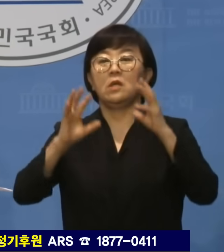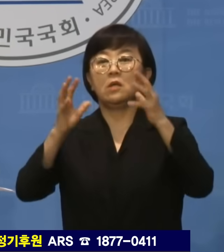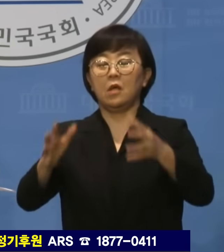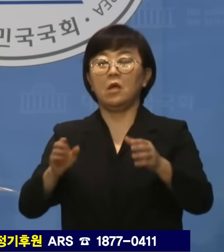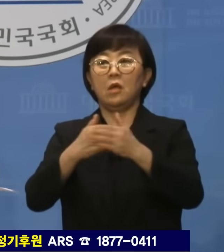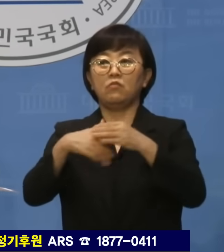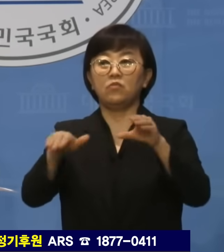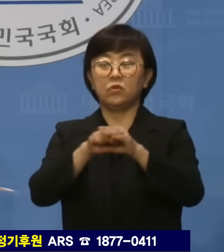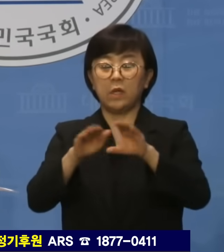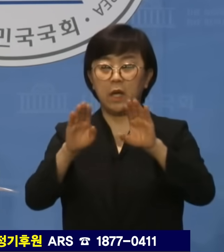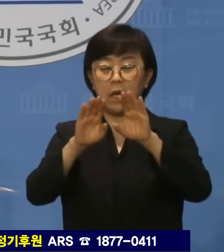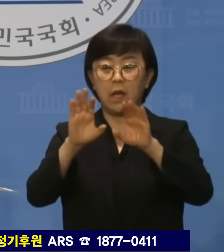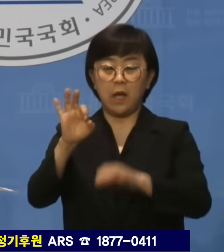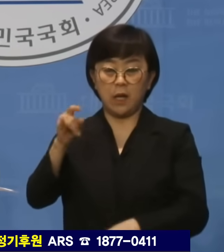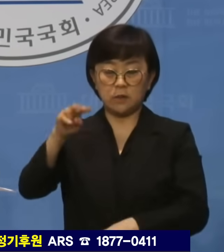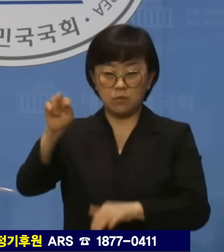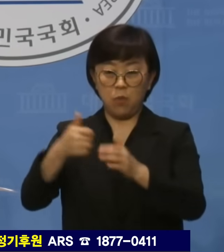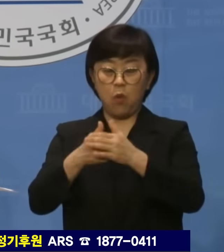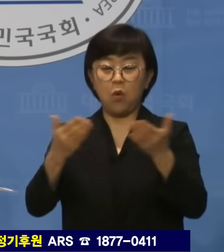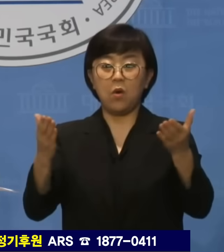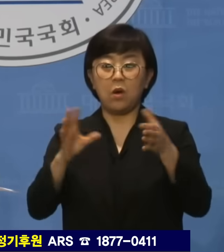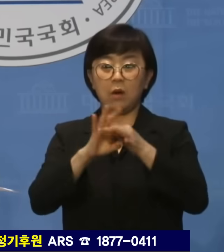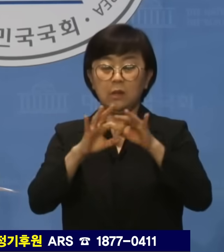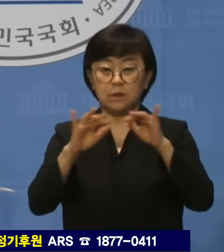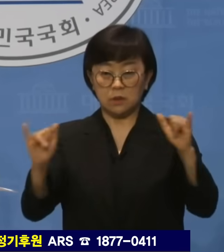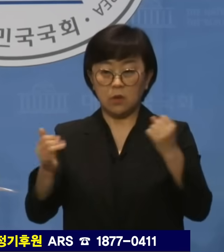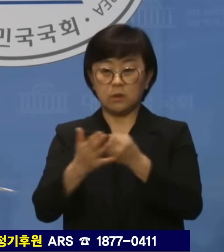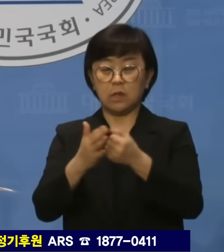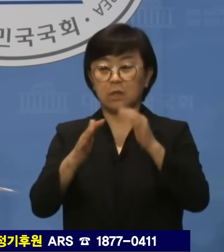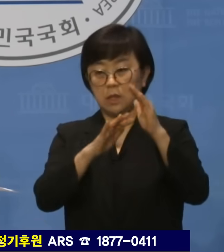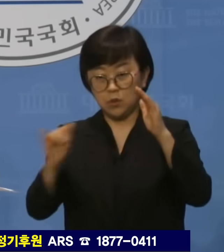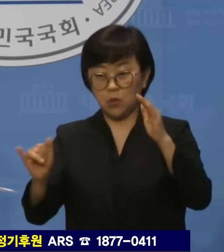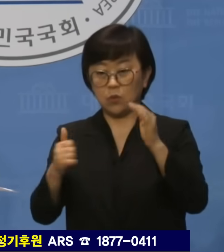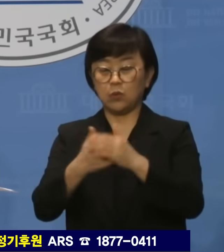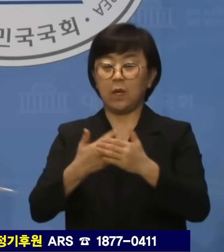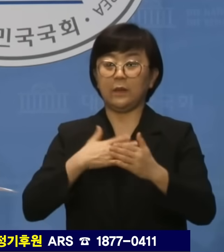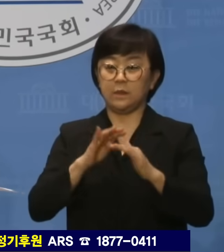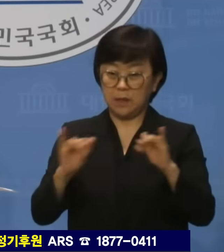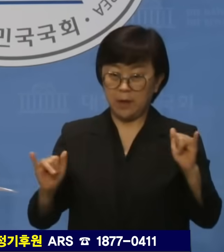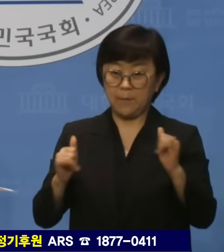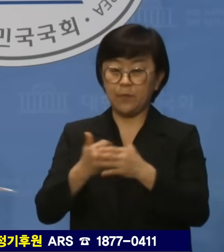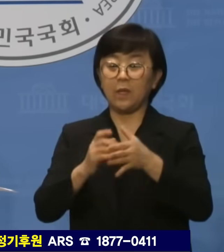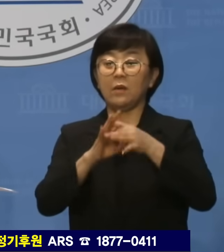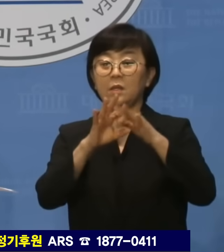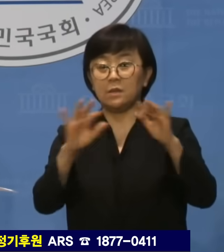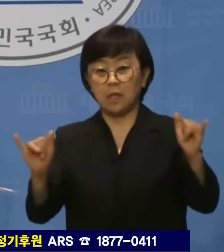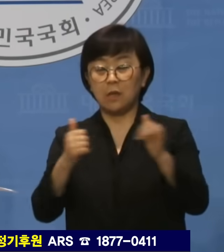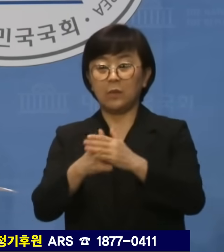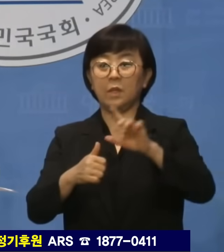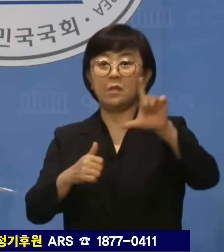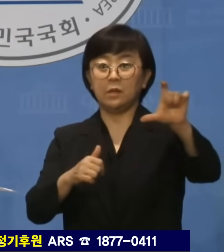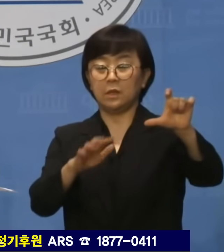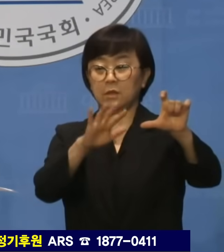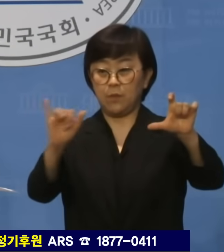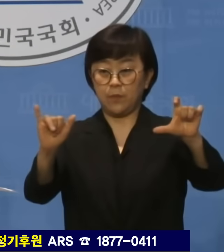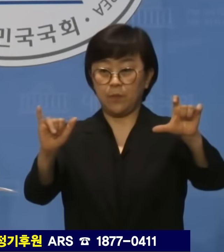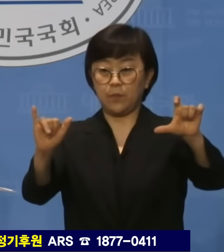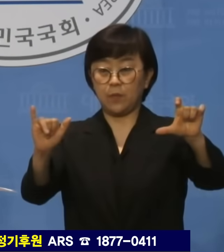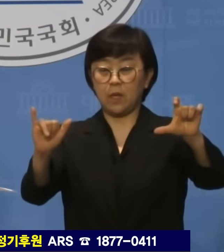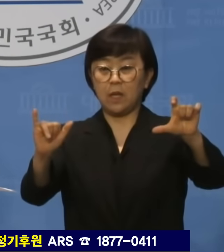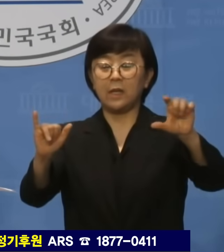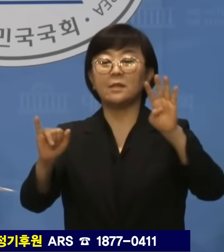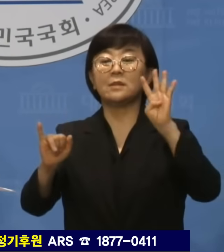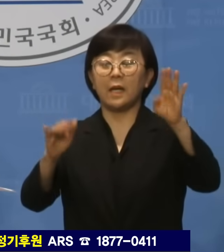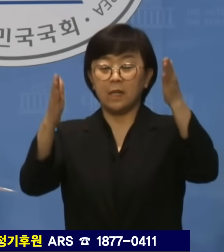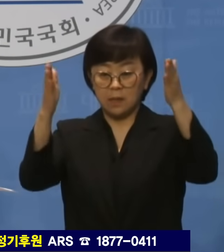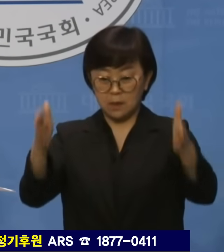세계문화엑스포 직원과 관계자 등 유일임 위원장 가족과 지인 등 관계자 15명도 나흘